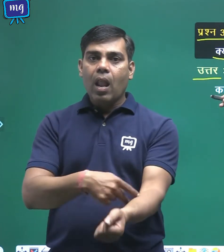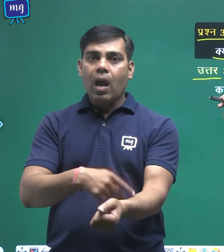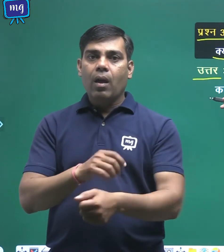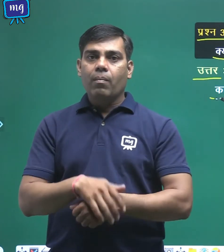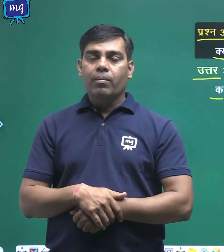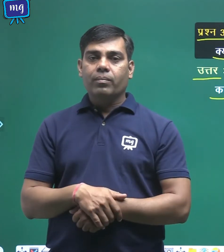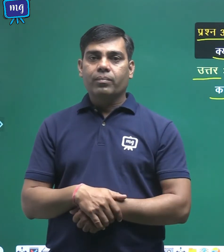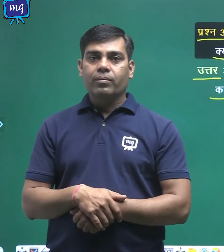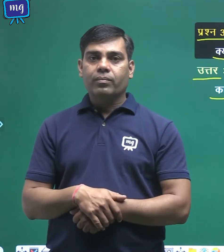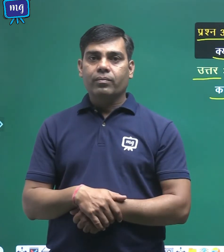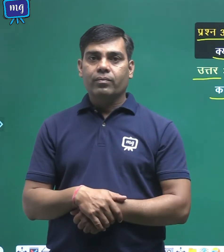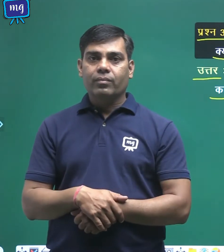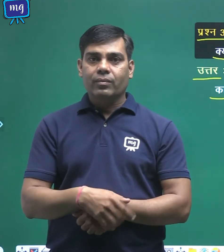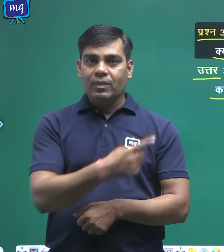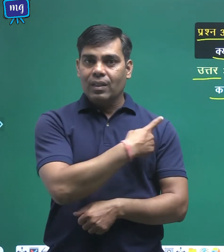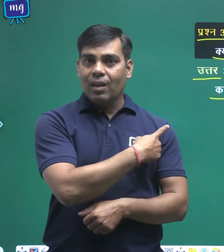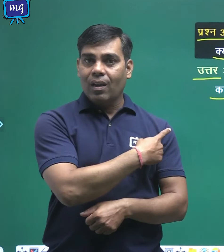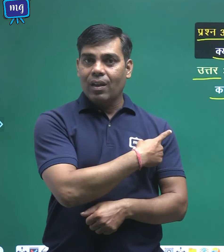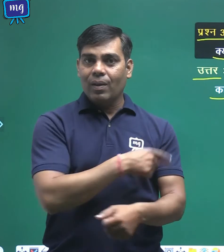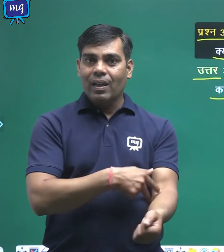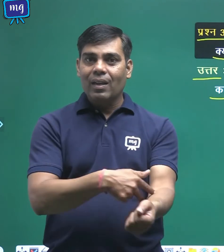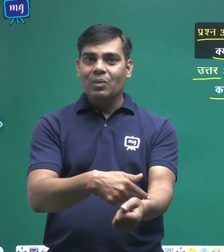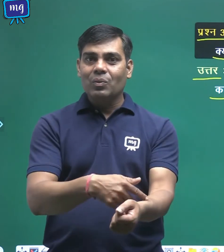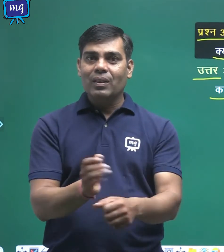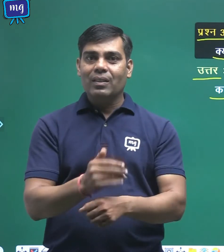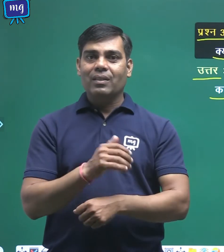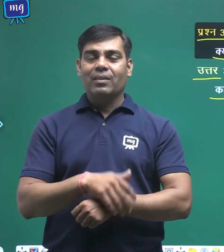नाम कालीबाई कलासुआ था।